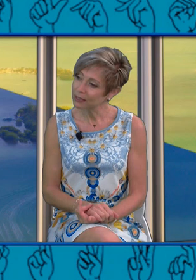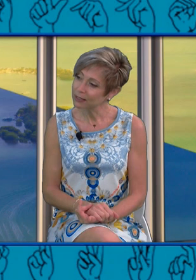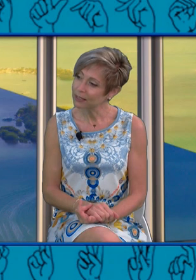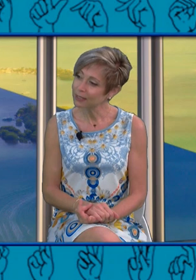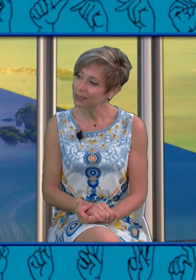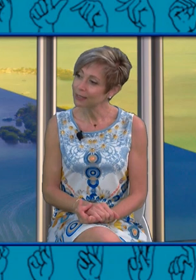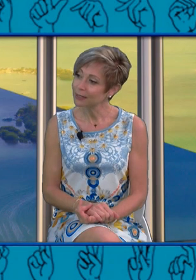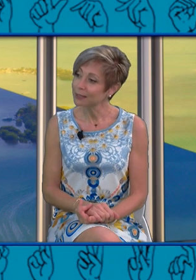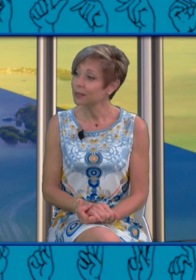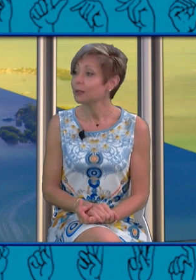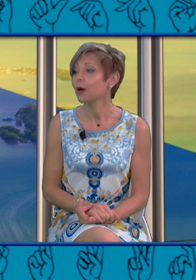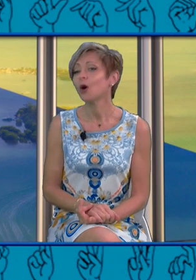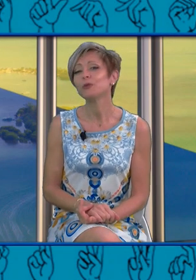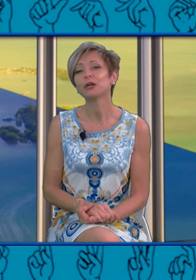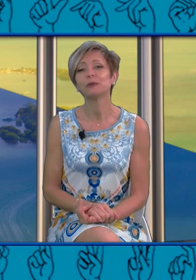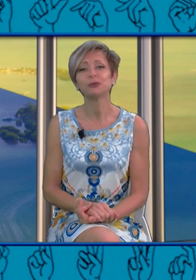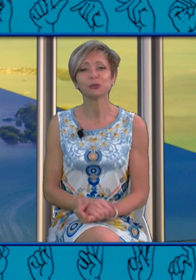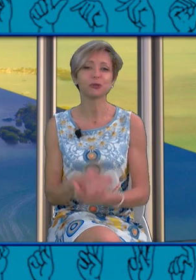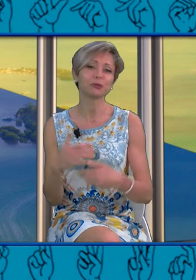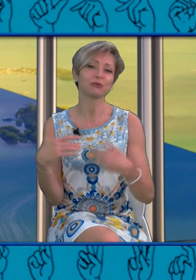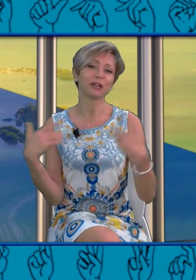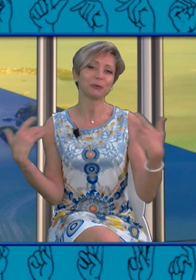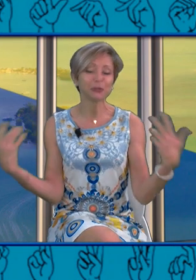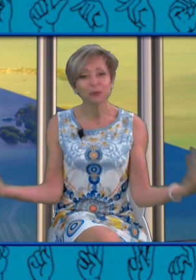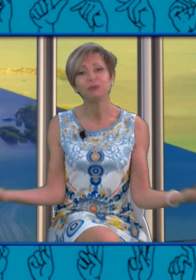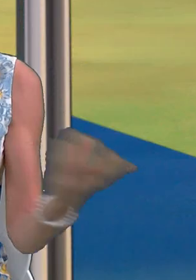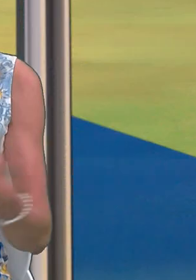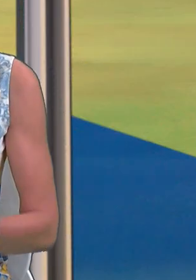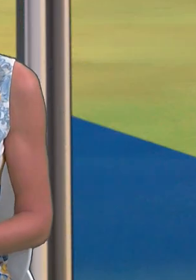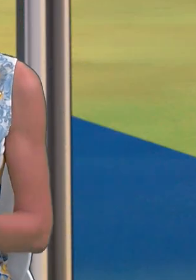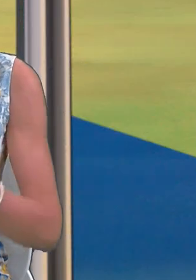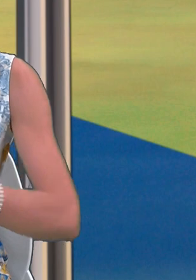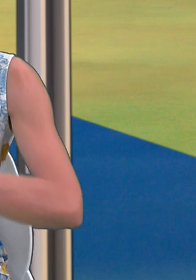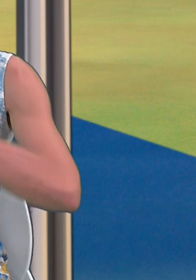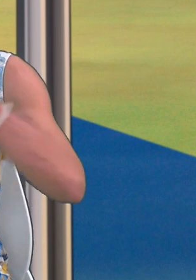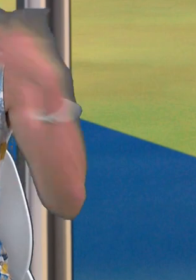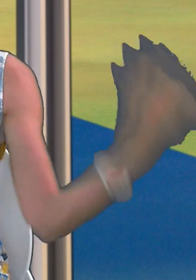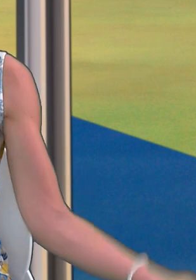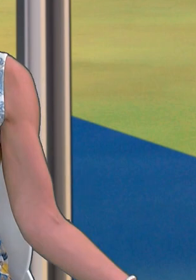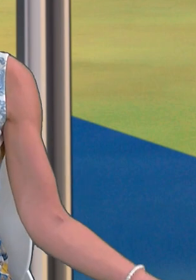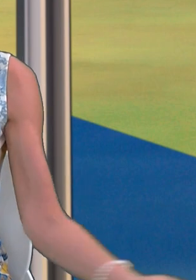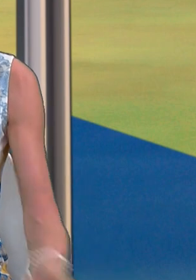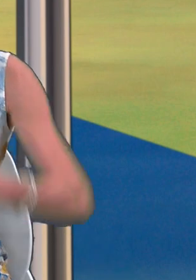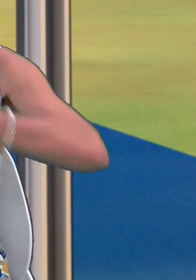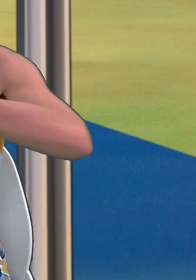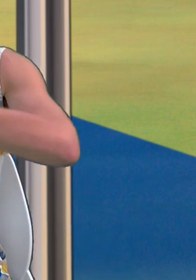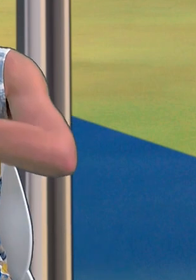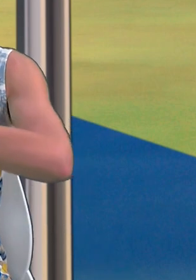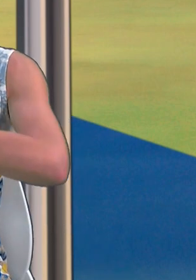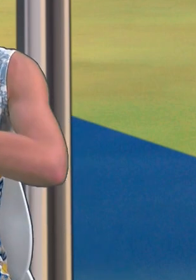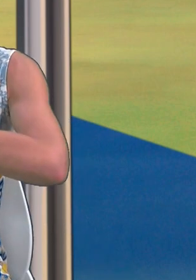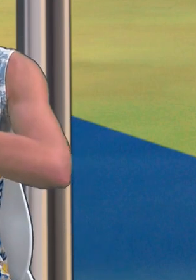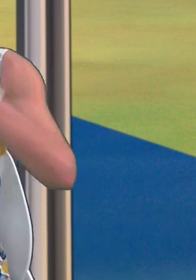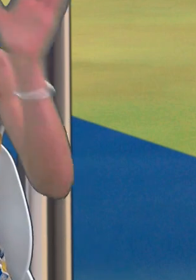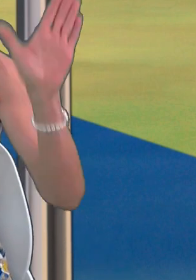information, à savoir dire en langue des signes Oh, mais il y quand même une chose que je trouve que la Guadeloupe devrait savoir tous, c'est la